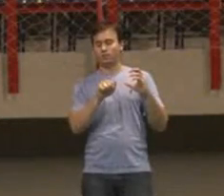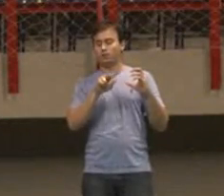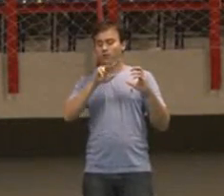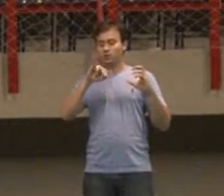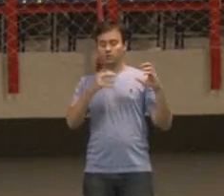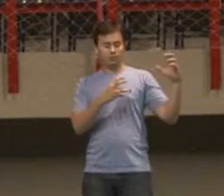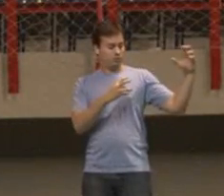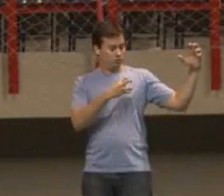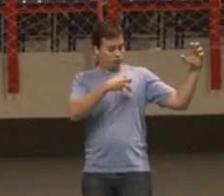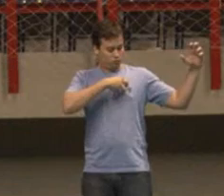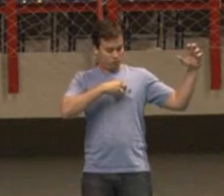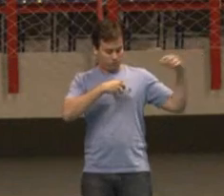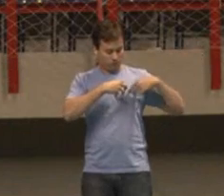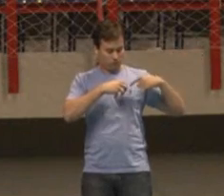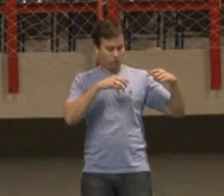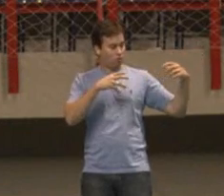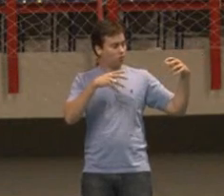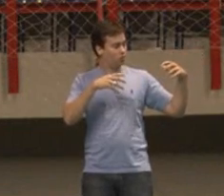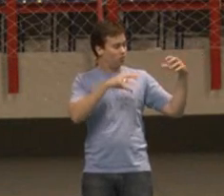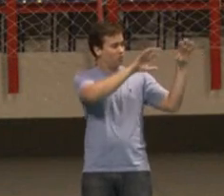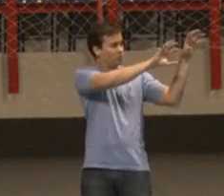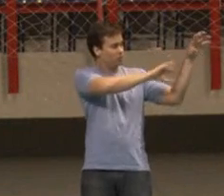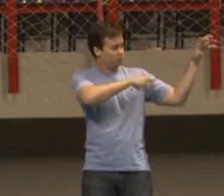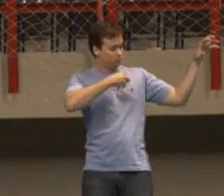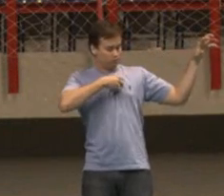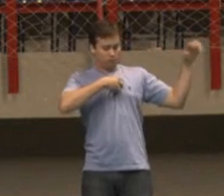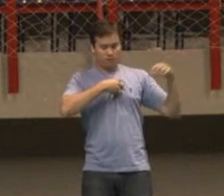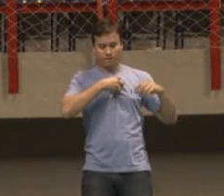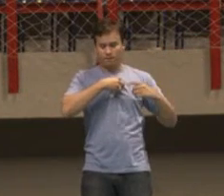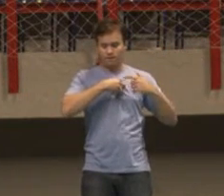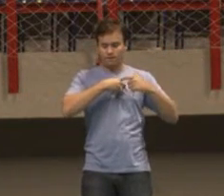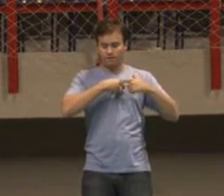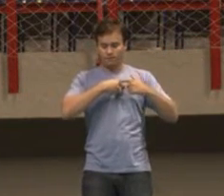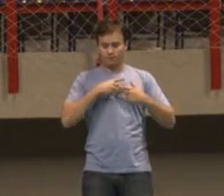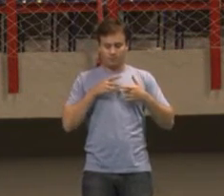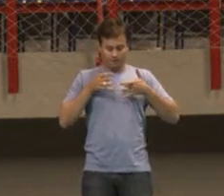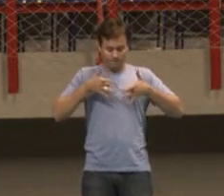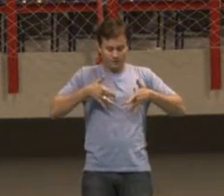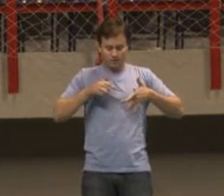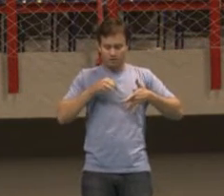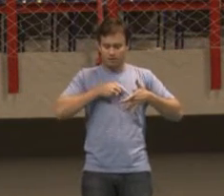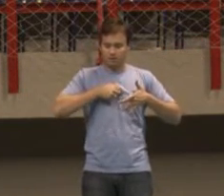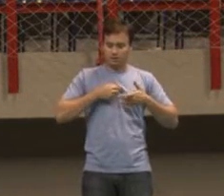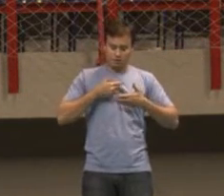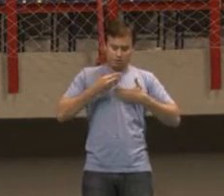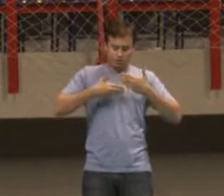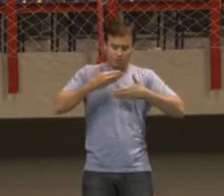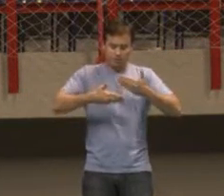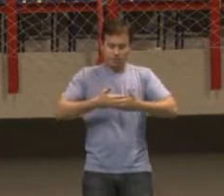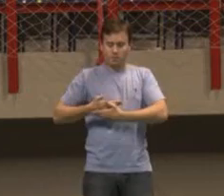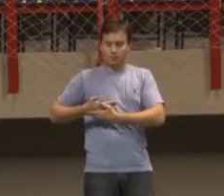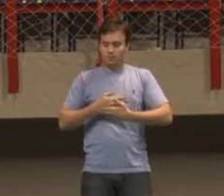Preste bem atenção, pessoal. Da fecundação até a implantação, passou uma semana.